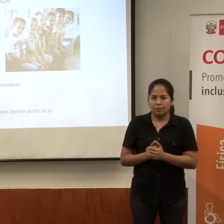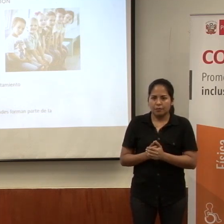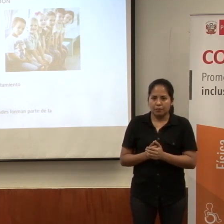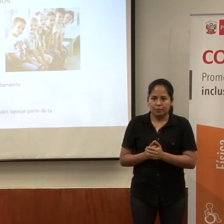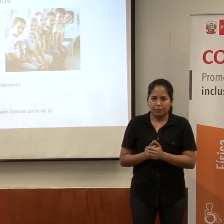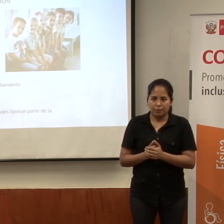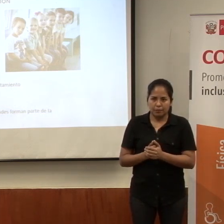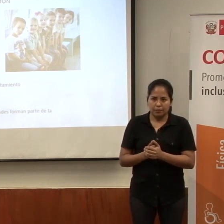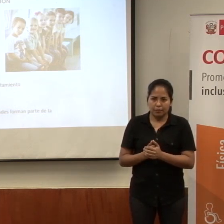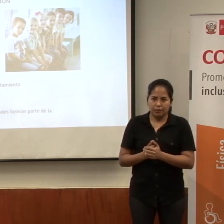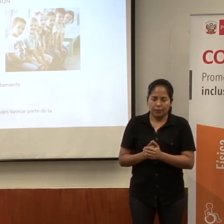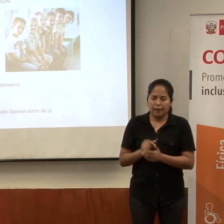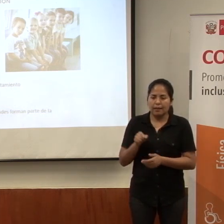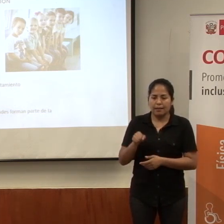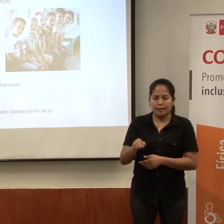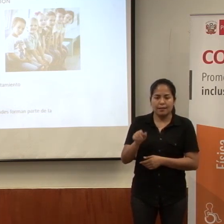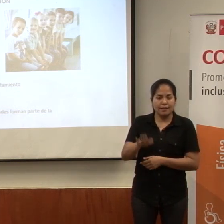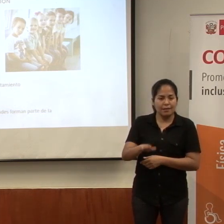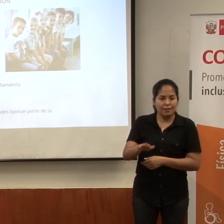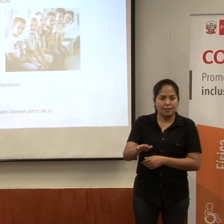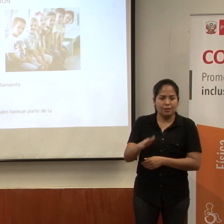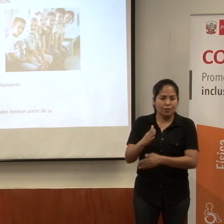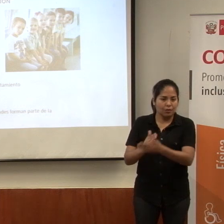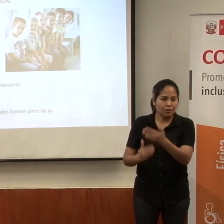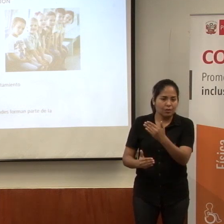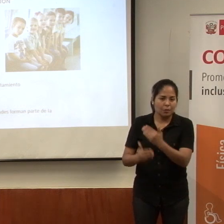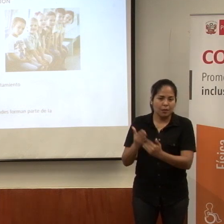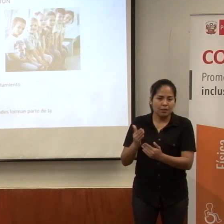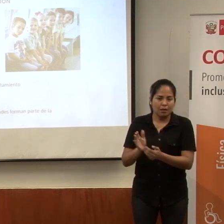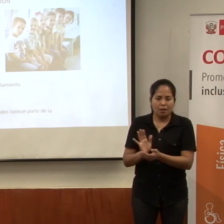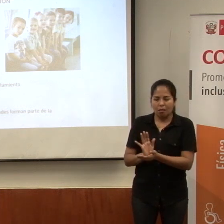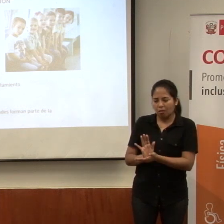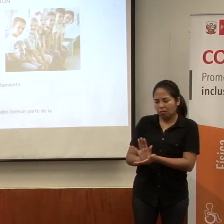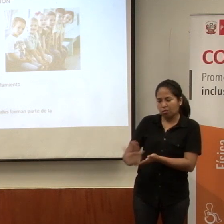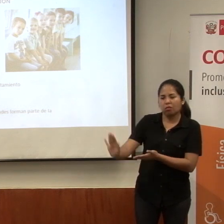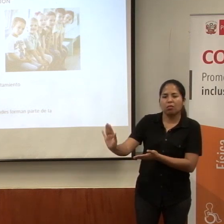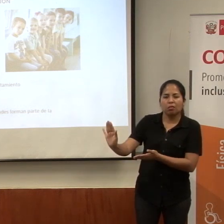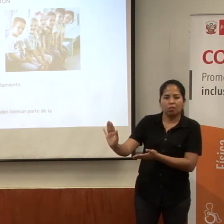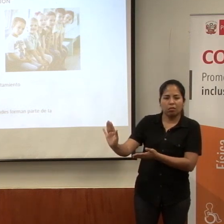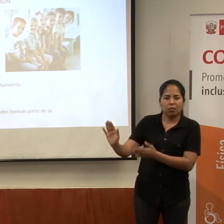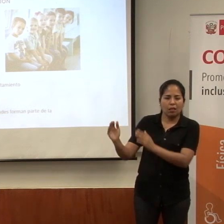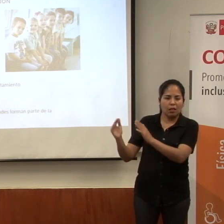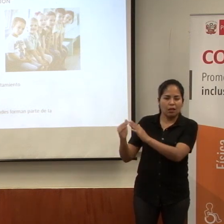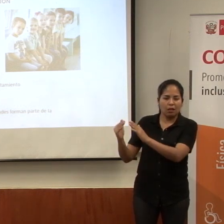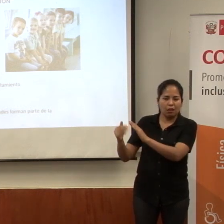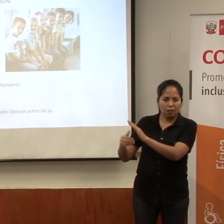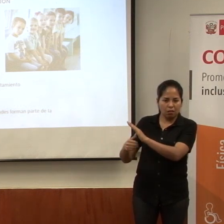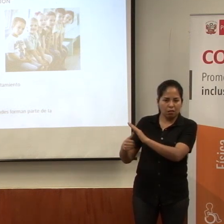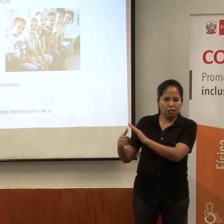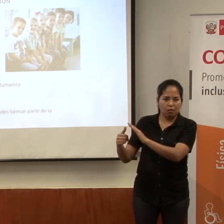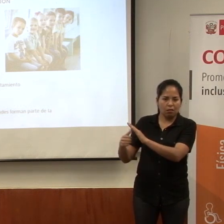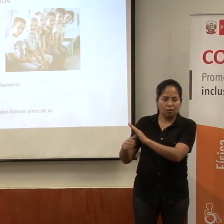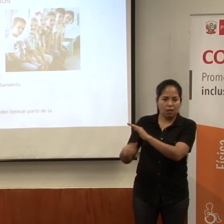que siempre el niño con discapacidad estaba en el último lugar de la casa y nunca